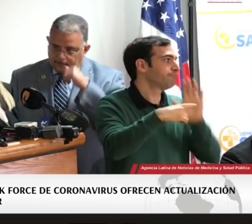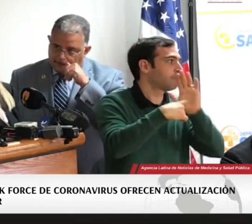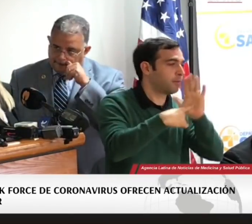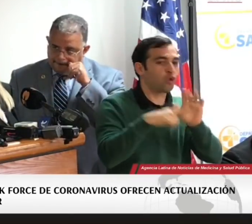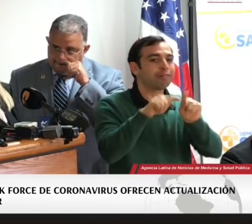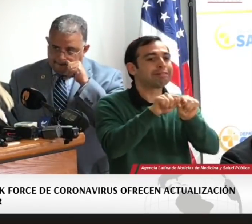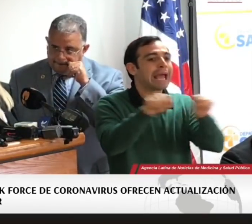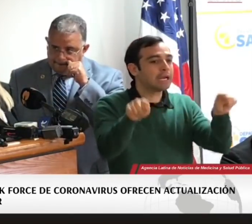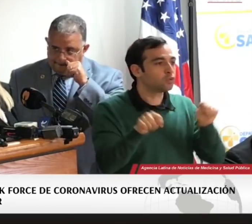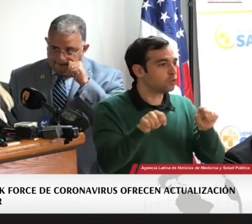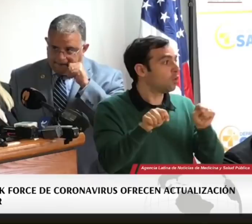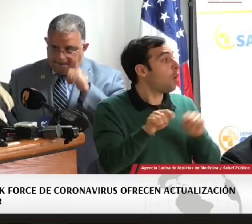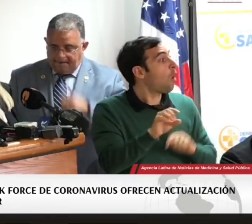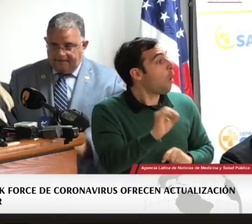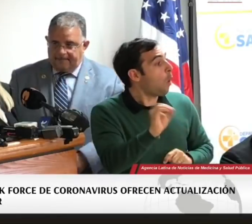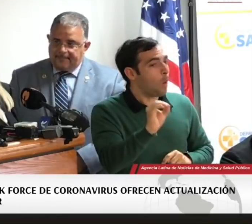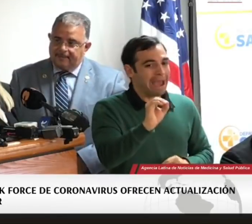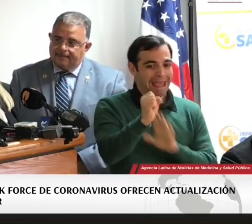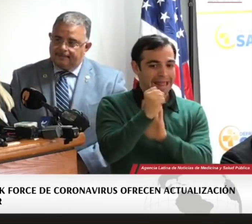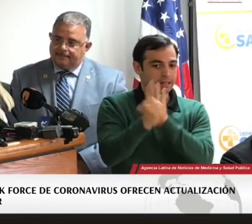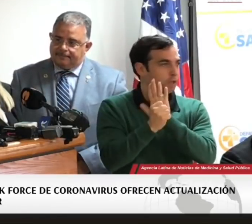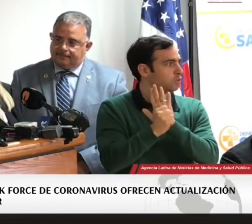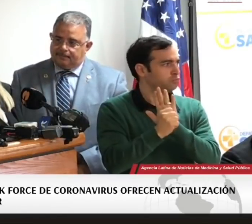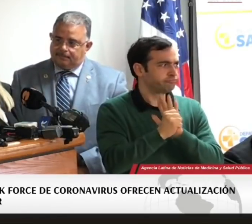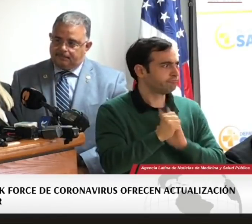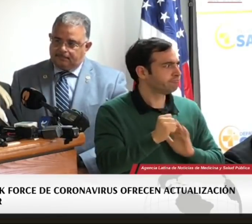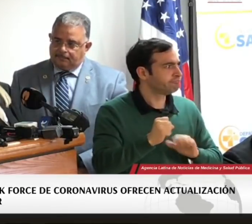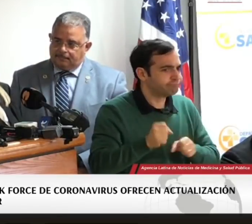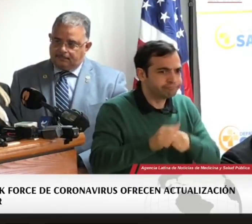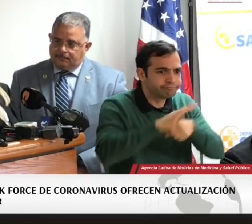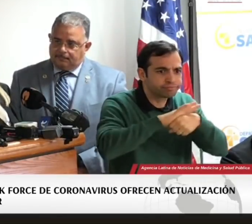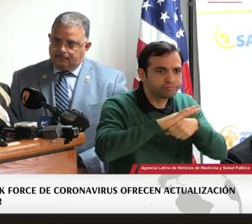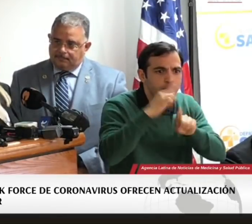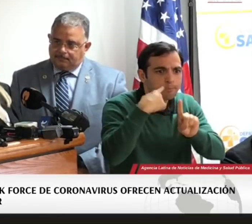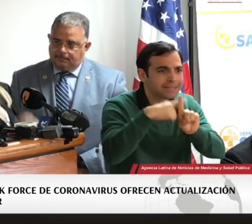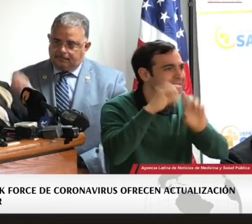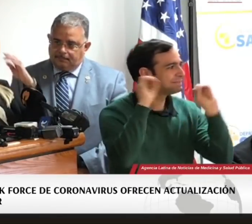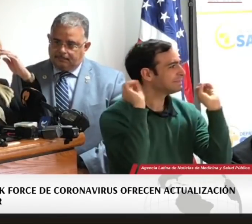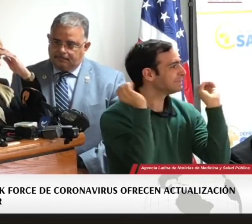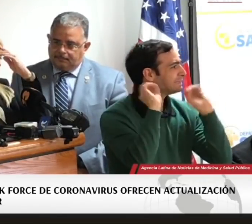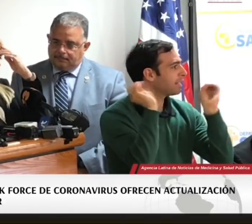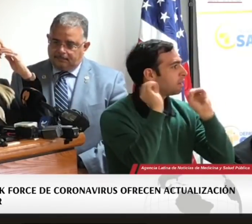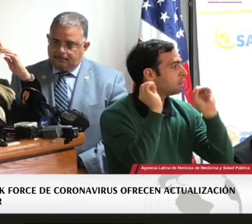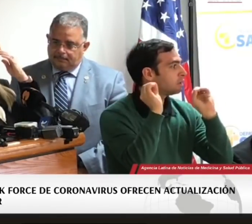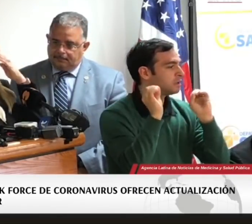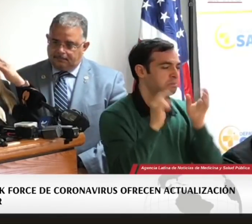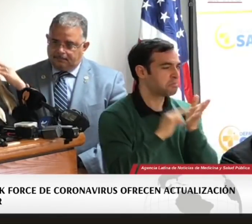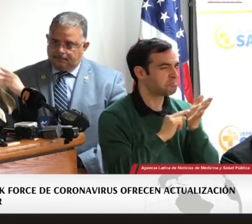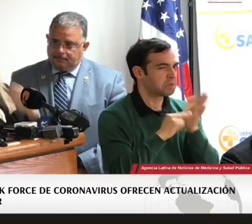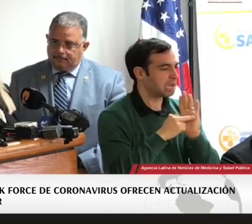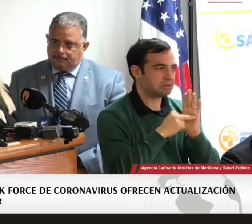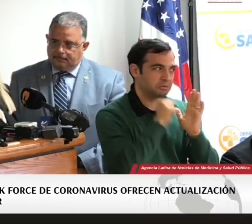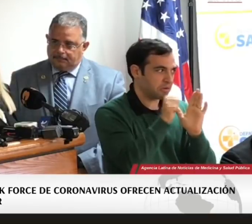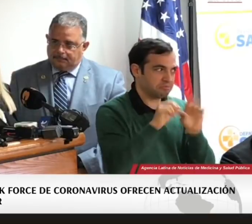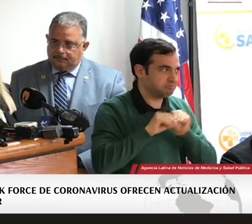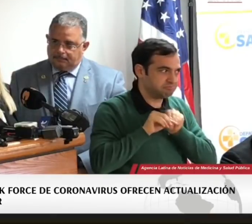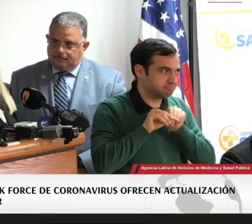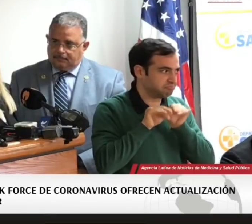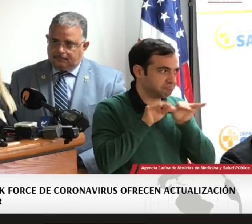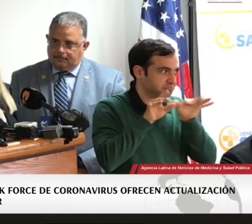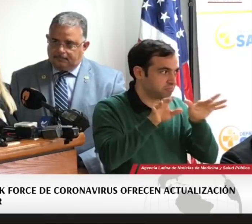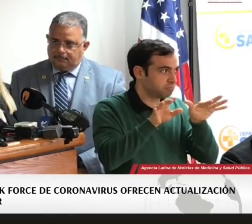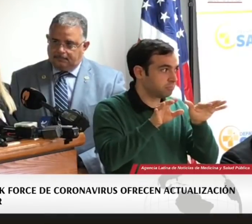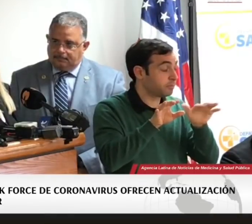donde no se ha identificado caso positivo, lo cual quiere decir que no tienen transmisión que está ocurriendo en este momento,